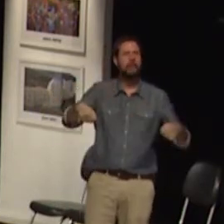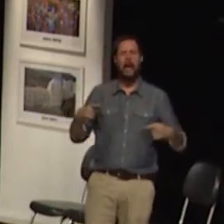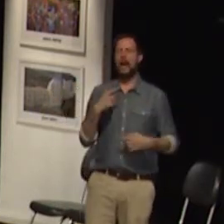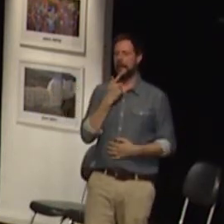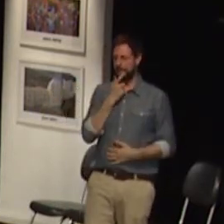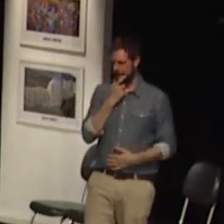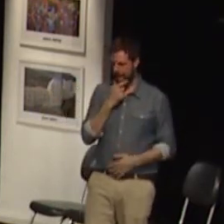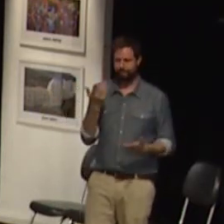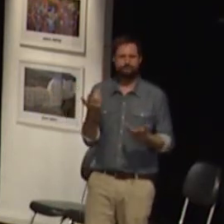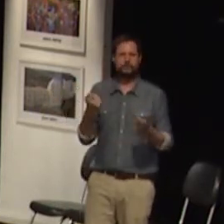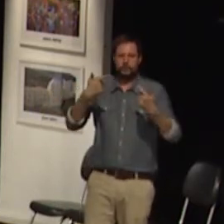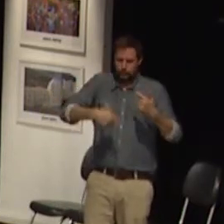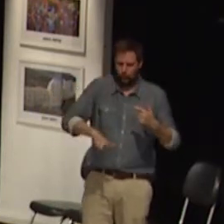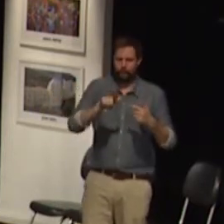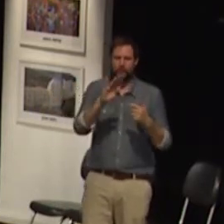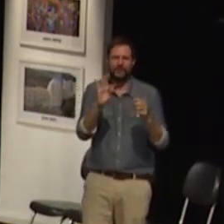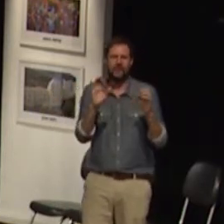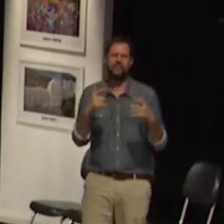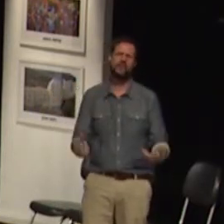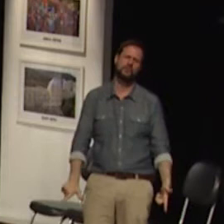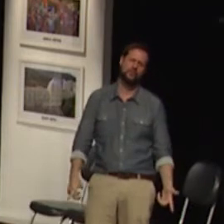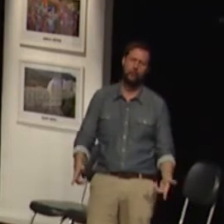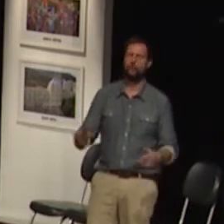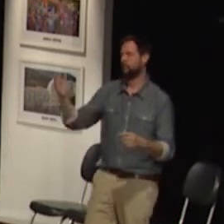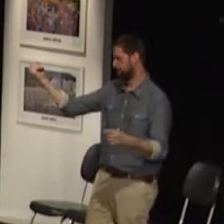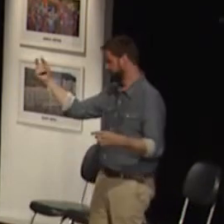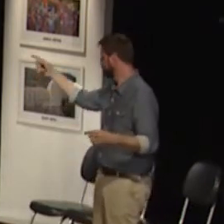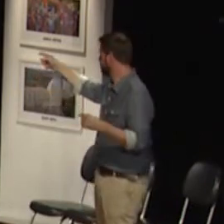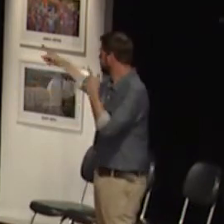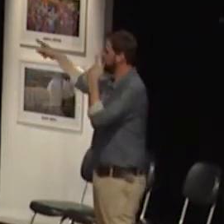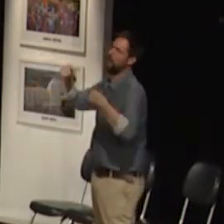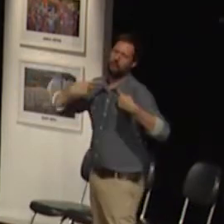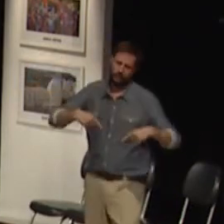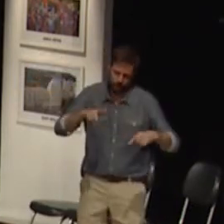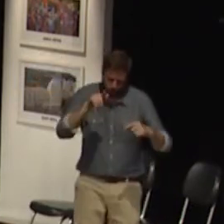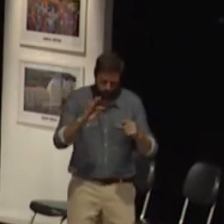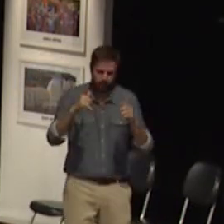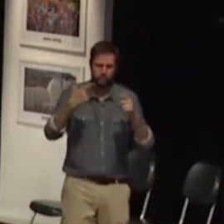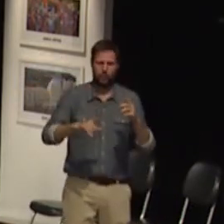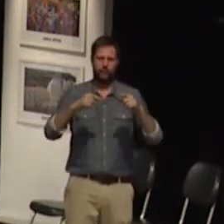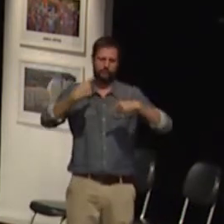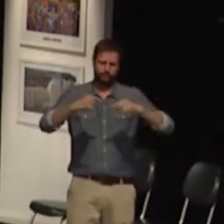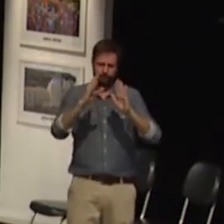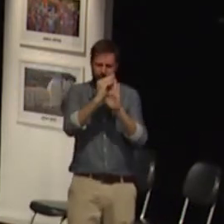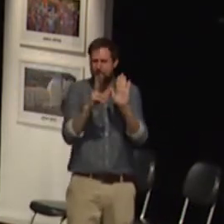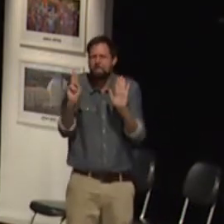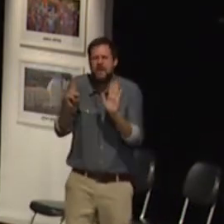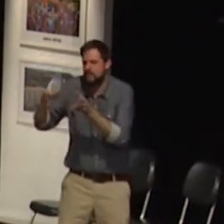5 anos. Então, isso é importante a gente fazer esse GT de novo, né? Novas discussões,